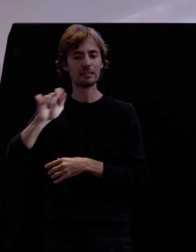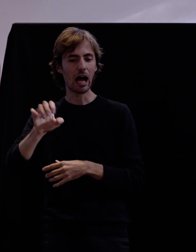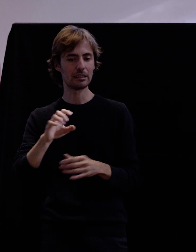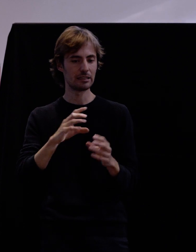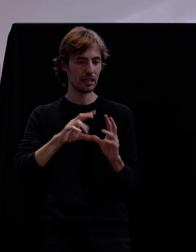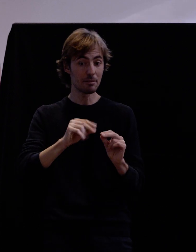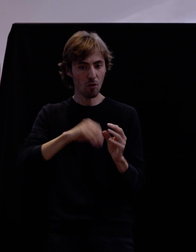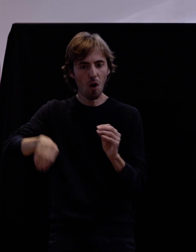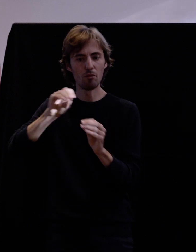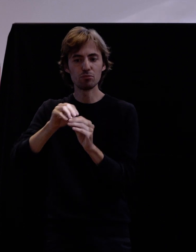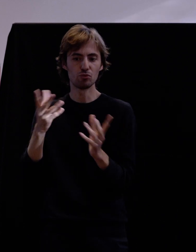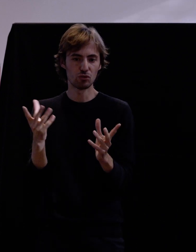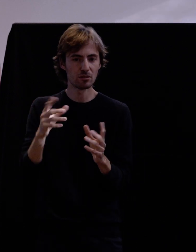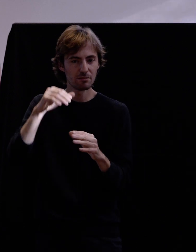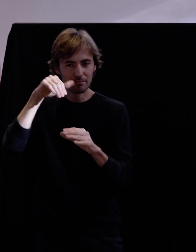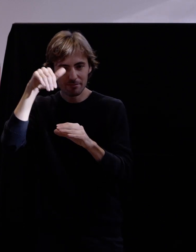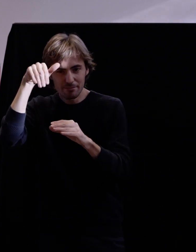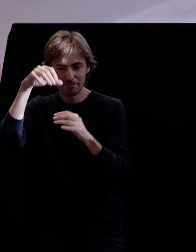Donc, je lui rends hommage.